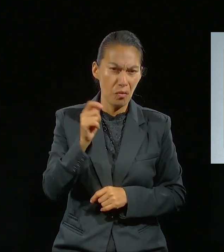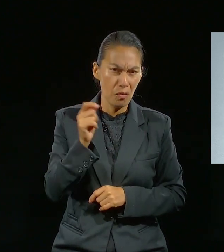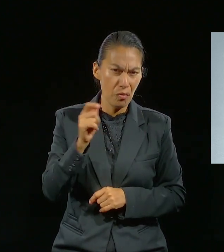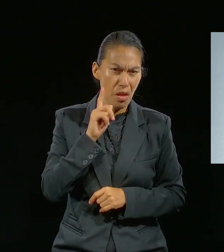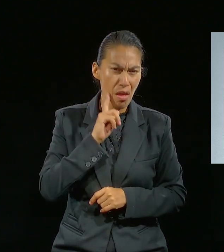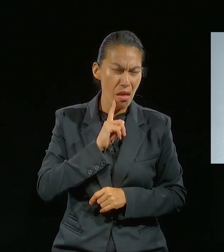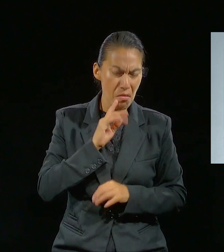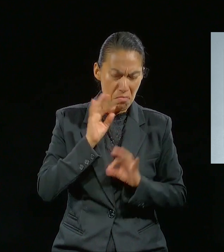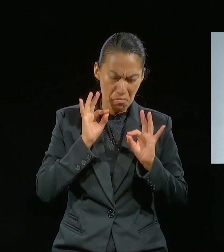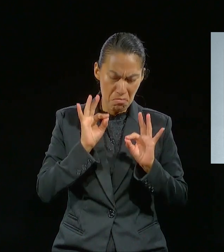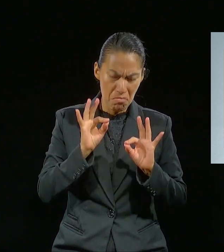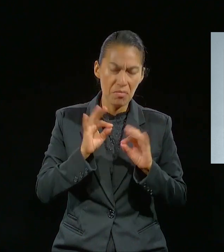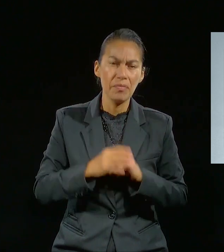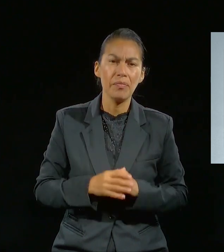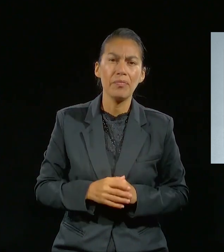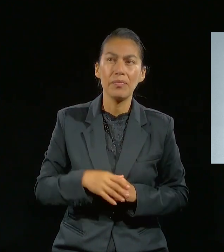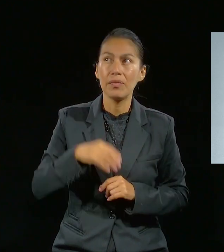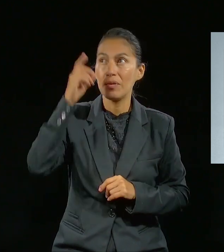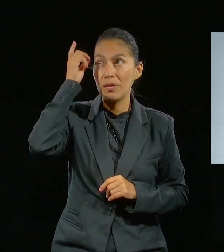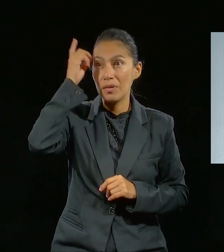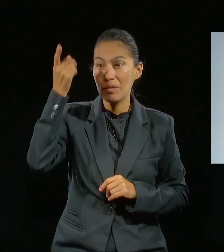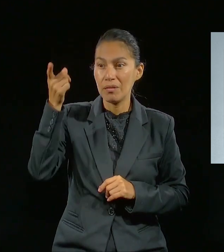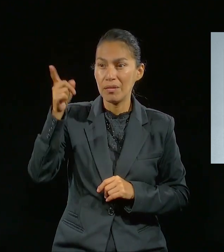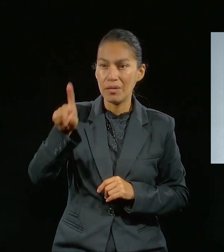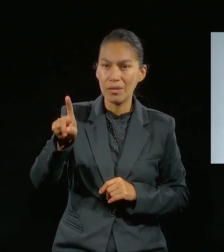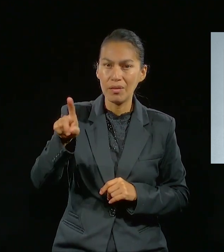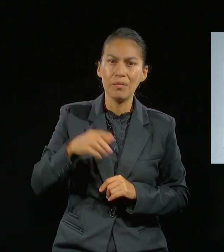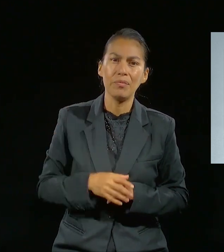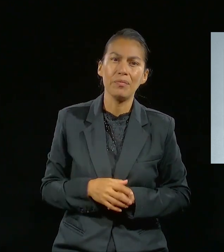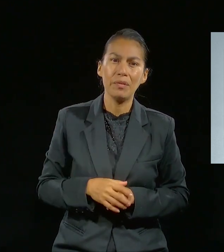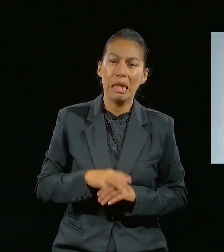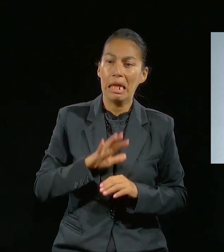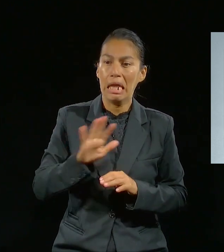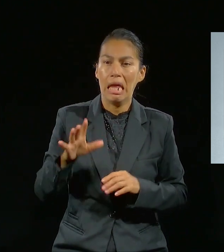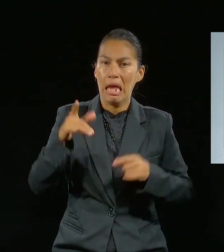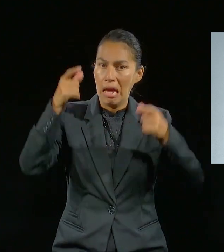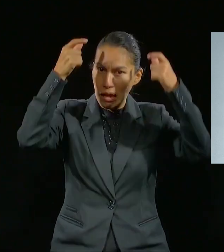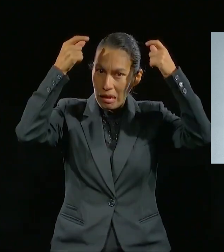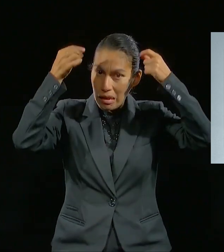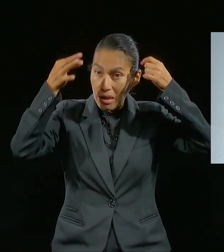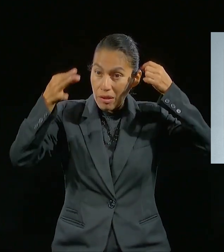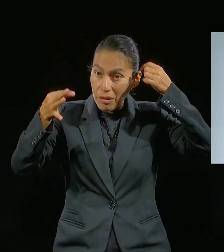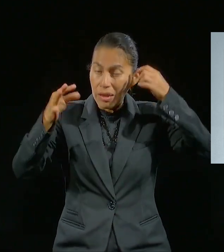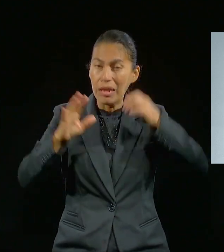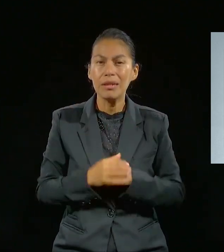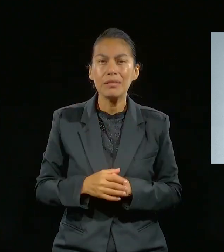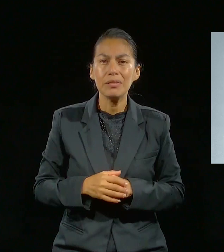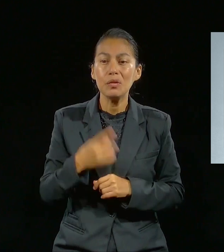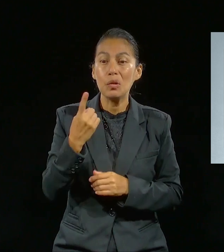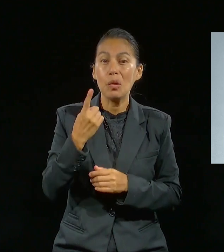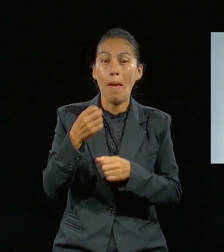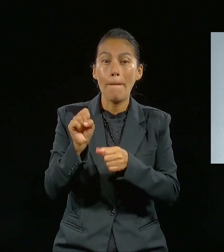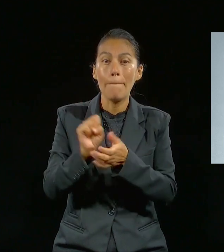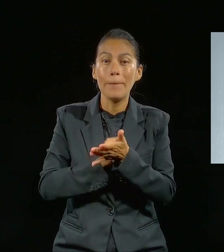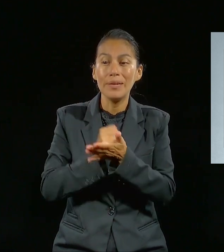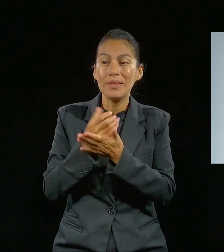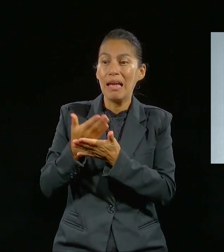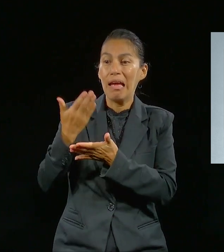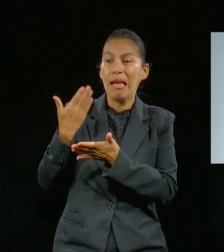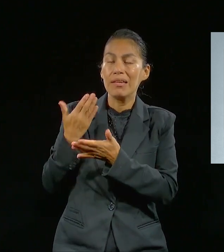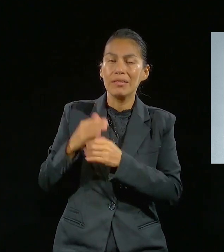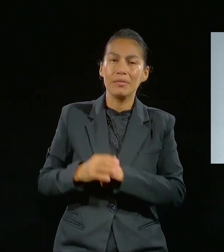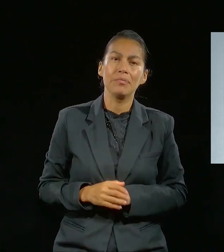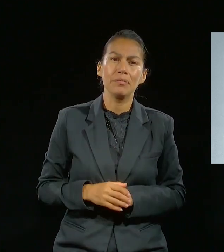joven. Digo, oye, fíjate lo que son las cosas. Dios te la mandó exactamente cuando vas a graduar. Un mes Wow.